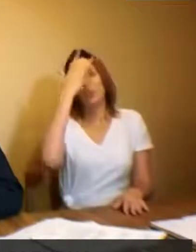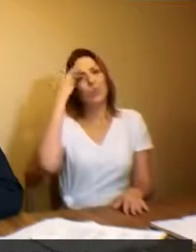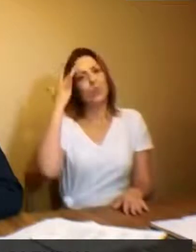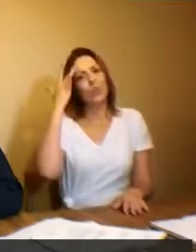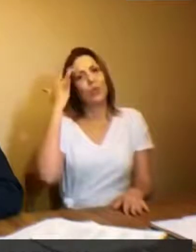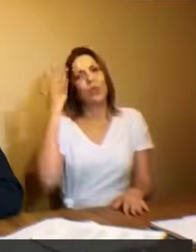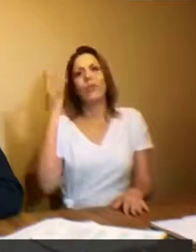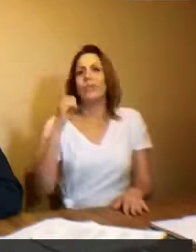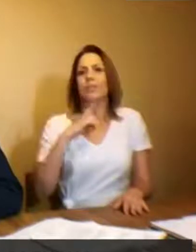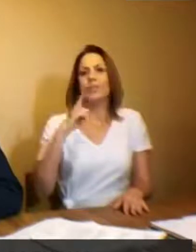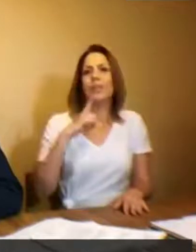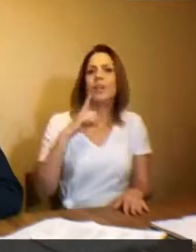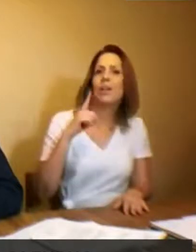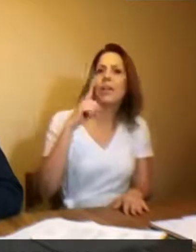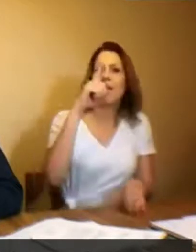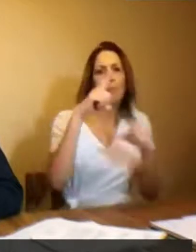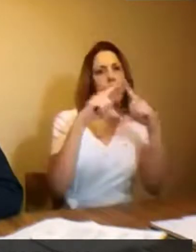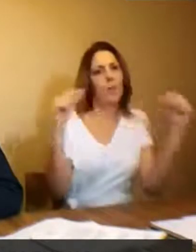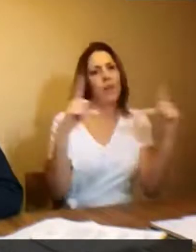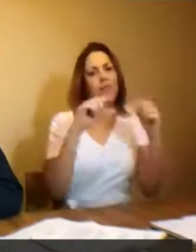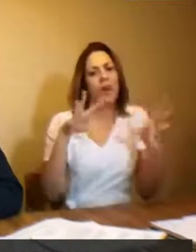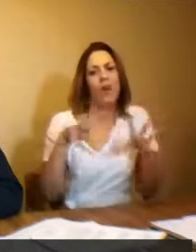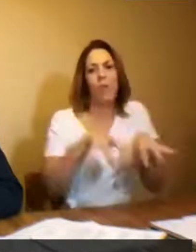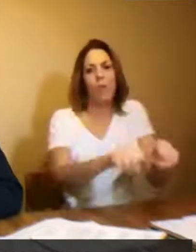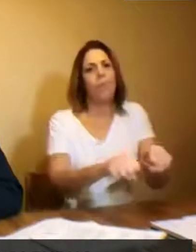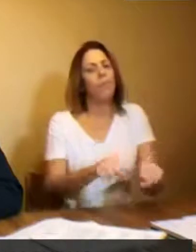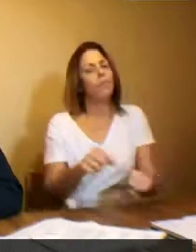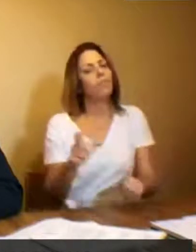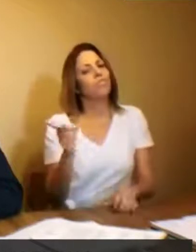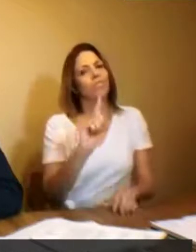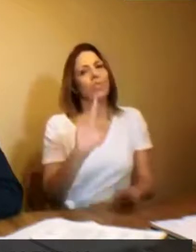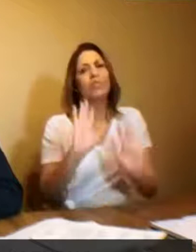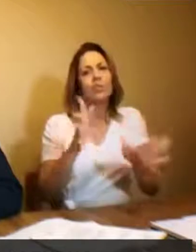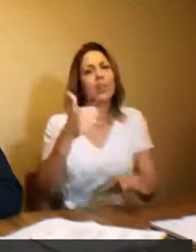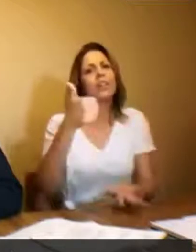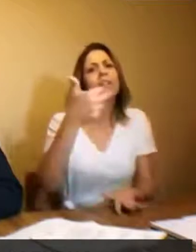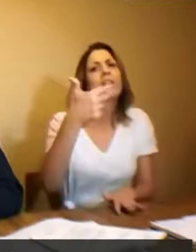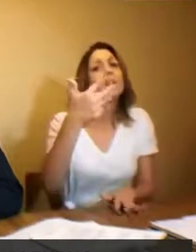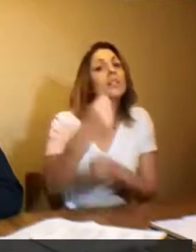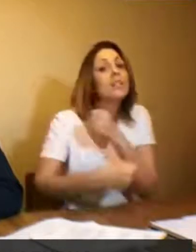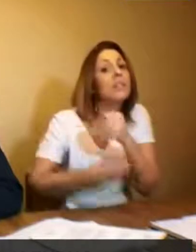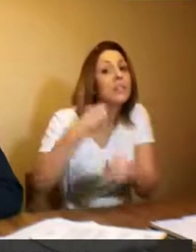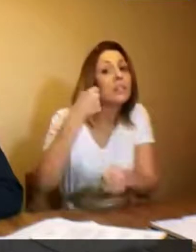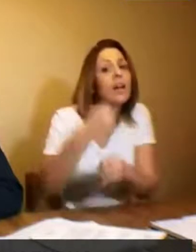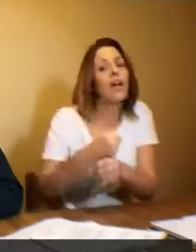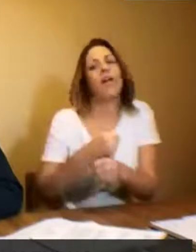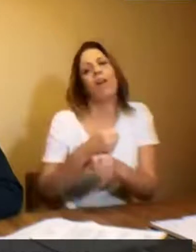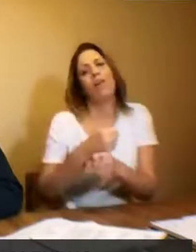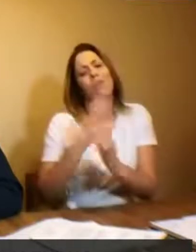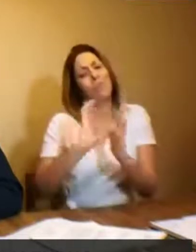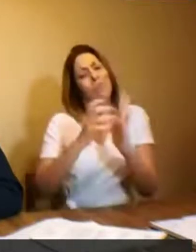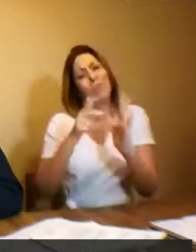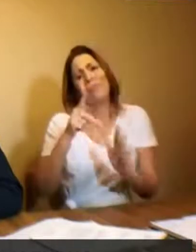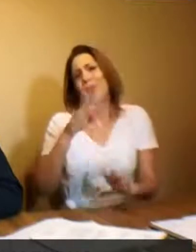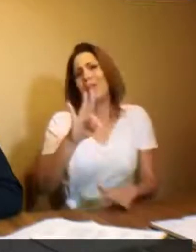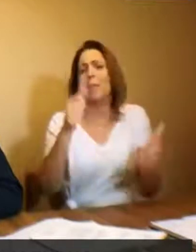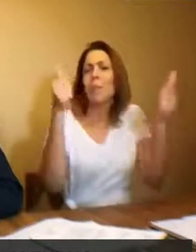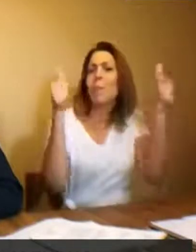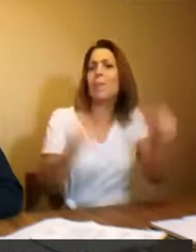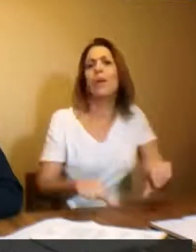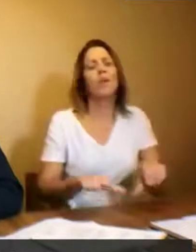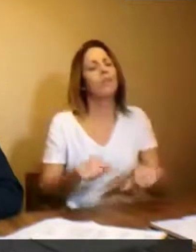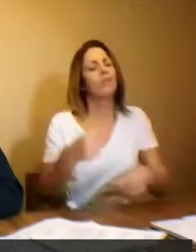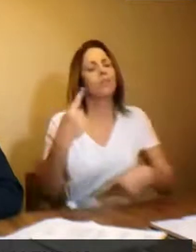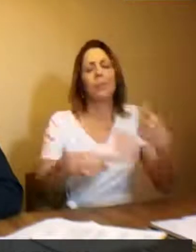do Planalto. O Brasil teve uma experiência de 13 anos, o que há de pior na política. Como